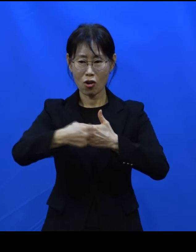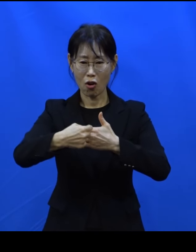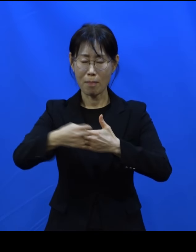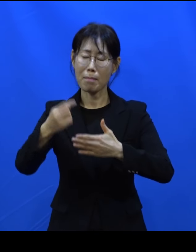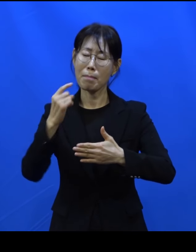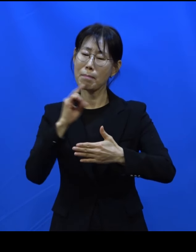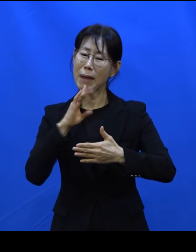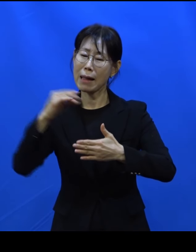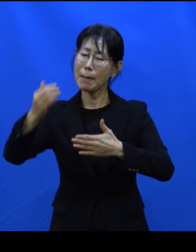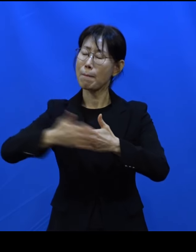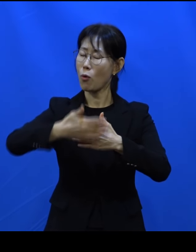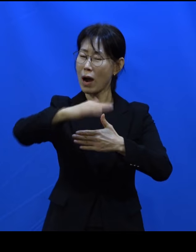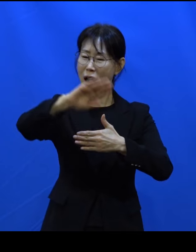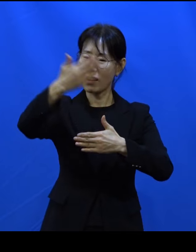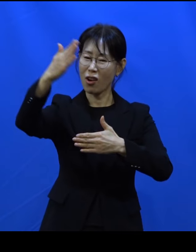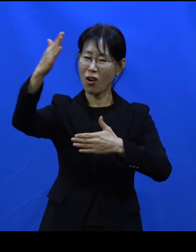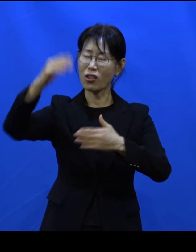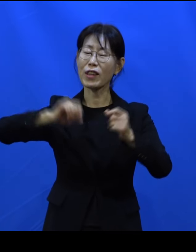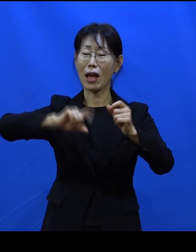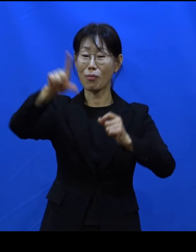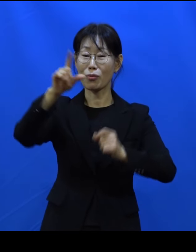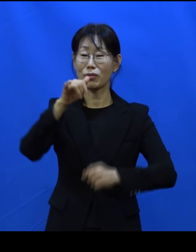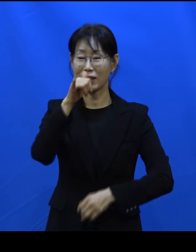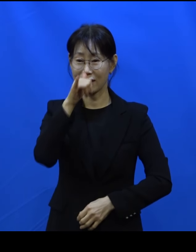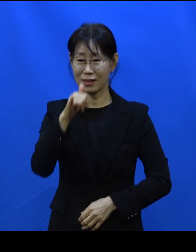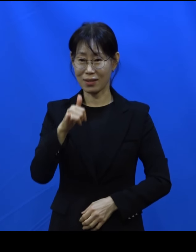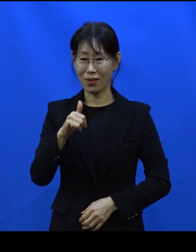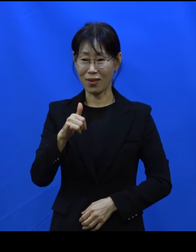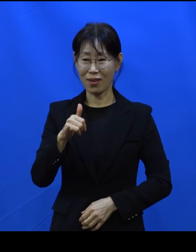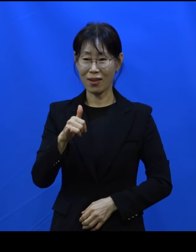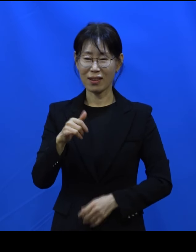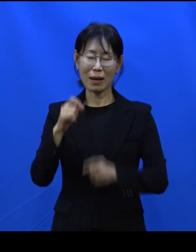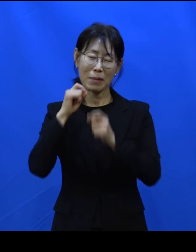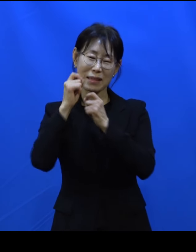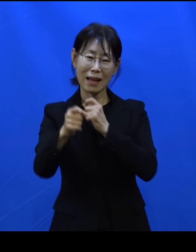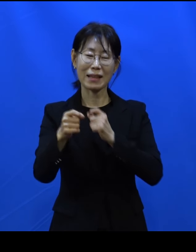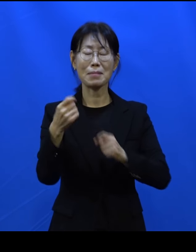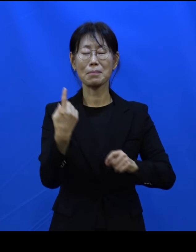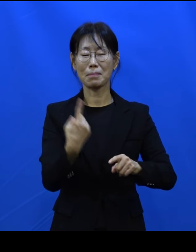멋있게 하는 경우가 많잖아요, 여러분. 주로 이게 좀 사기성이 있는 거예요.